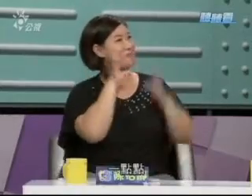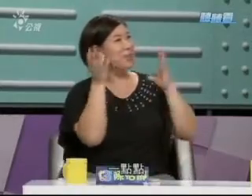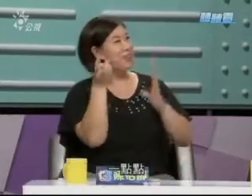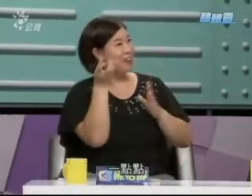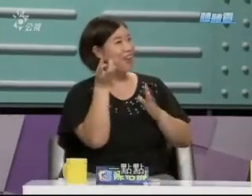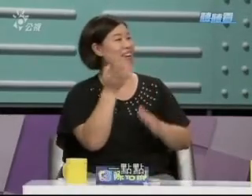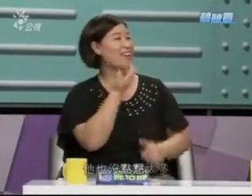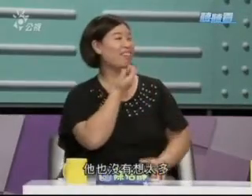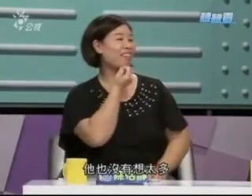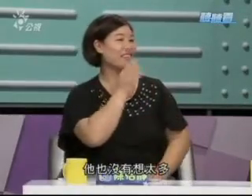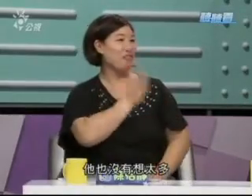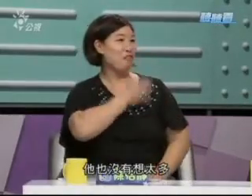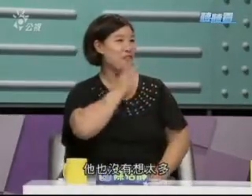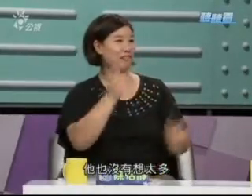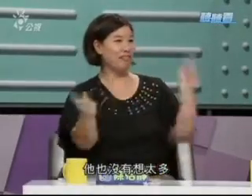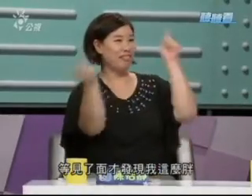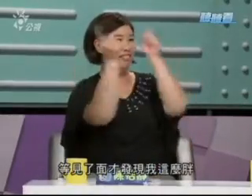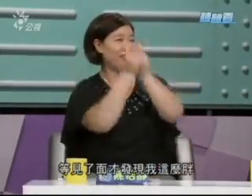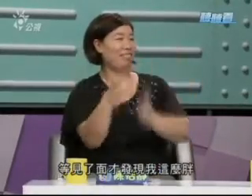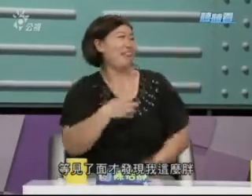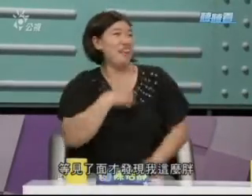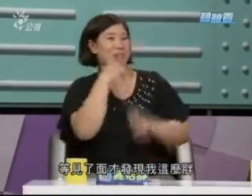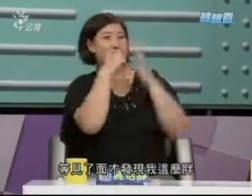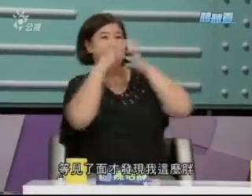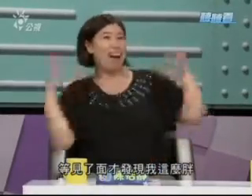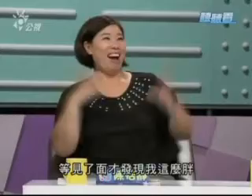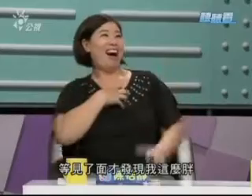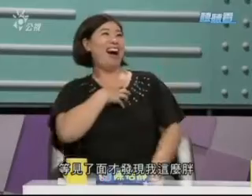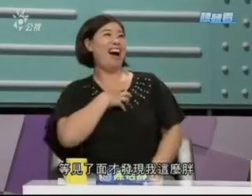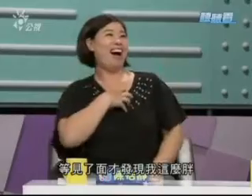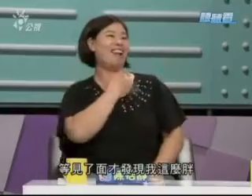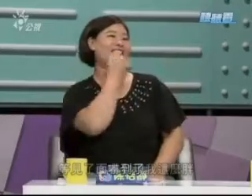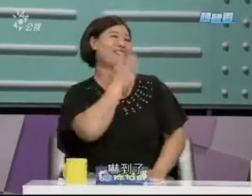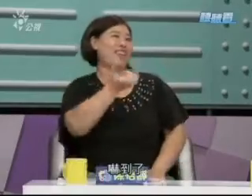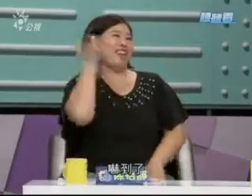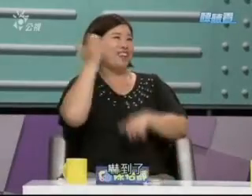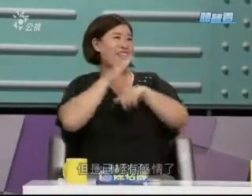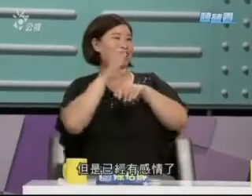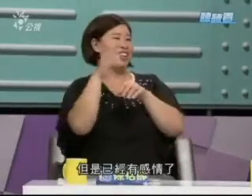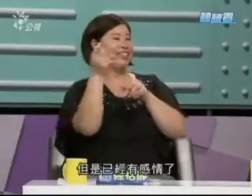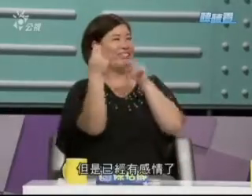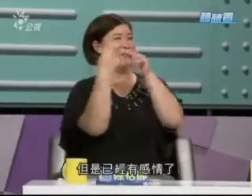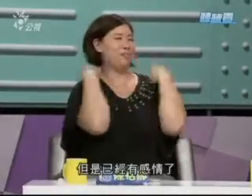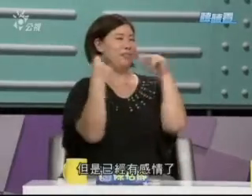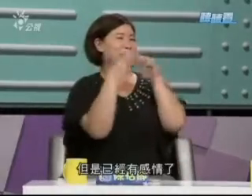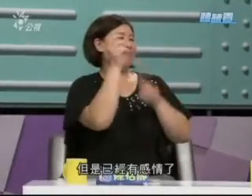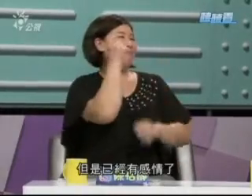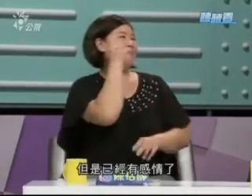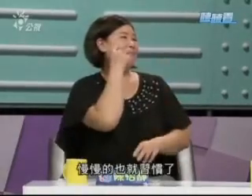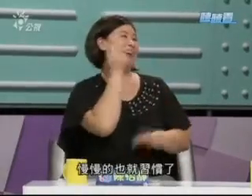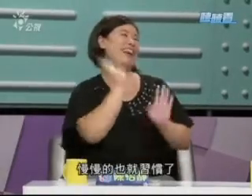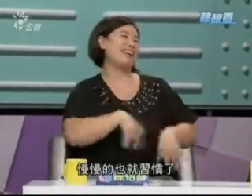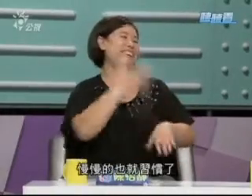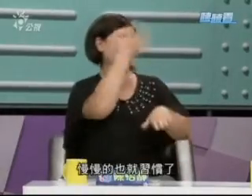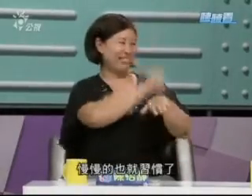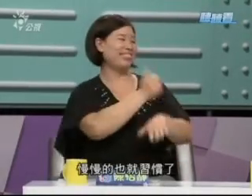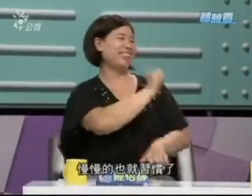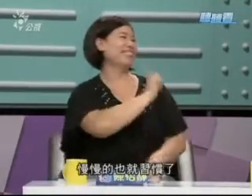点哦，他也没有想太多，等见了面才发现我这么胖，吓到了。但是呢已经有感情了，慢慢的也就习